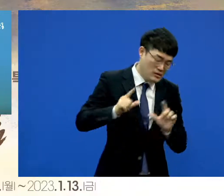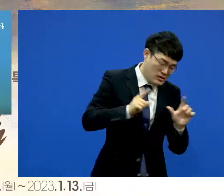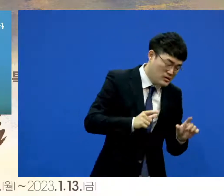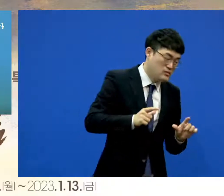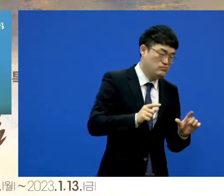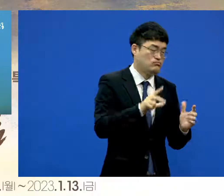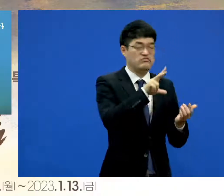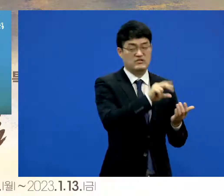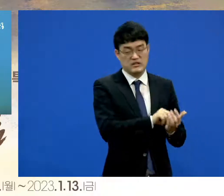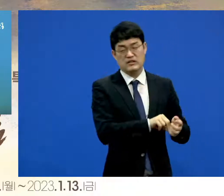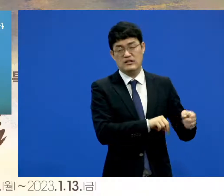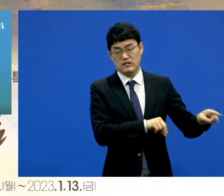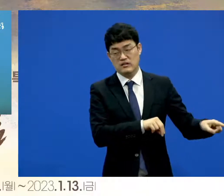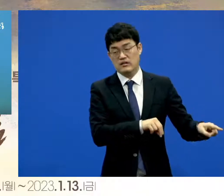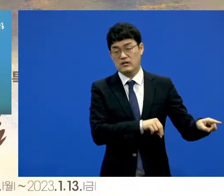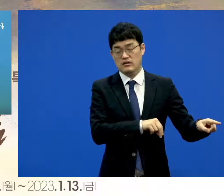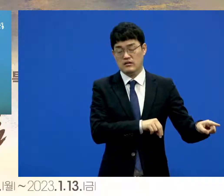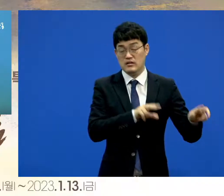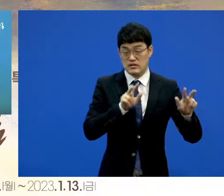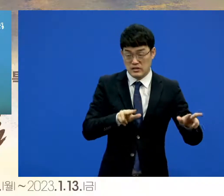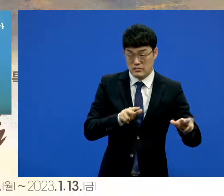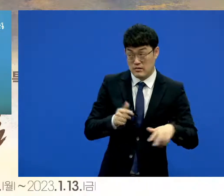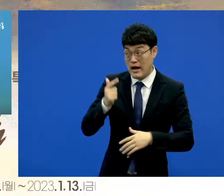그에게 중요한 것은 지금 아버지가 아니에요.